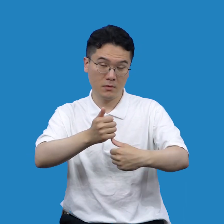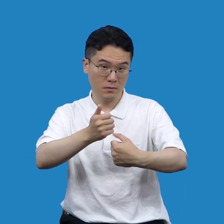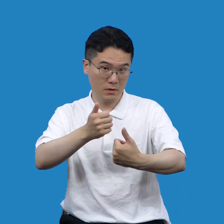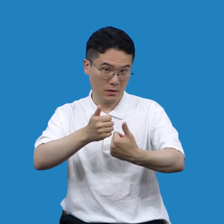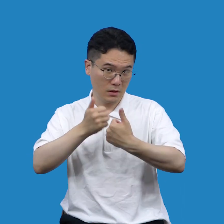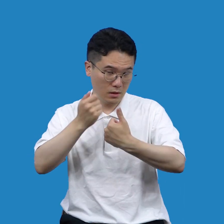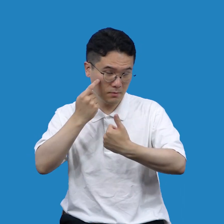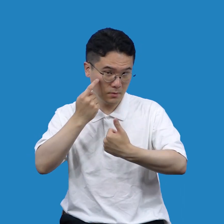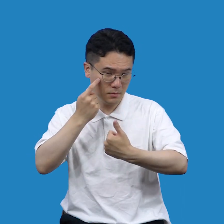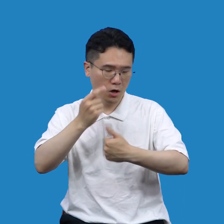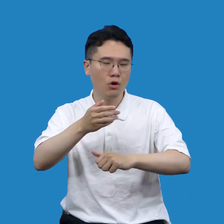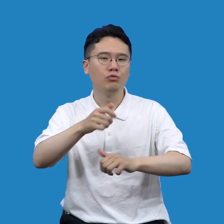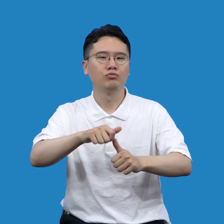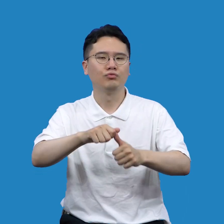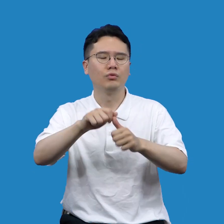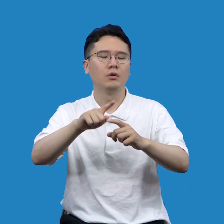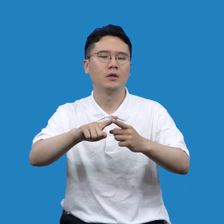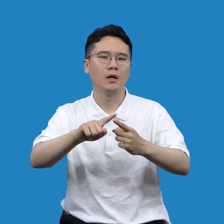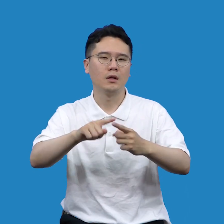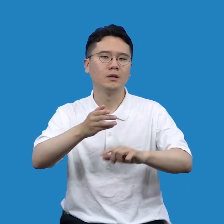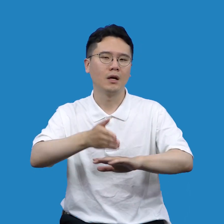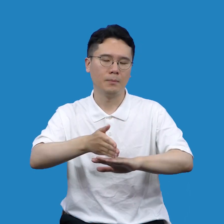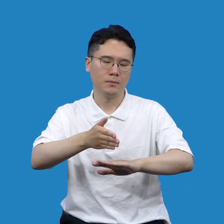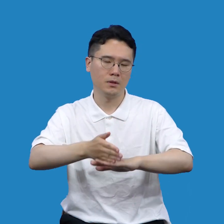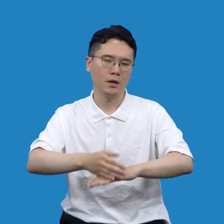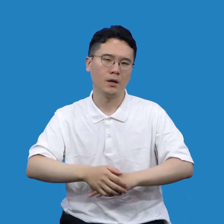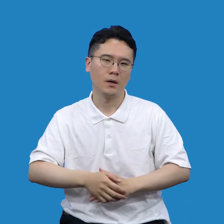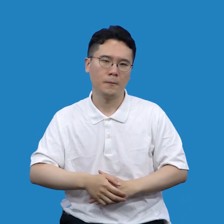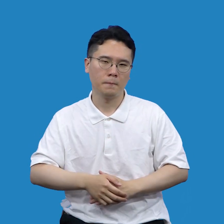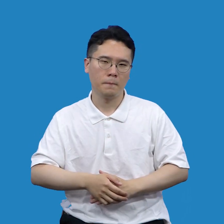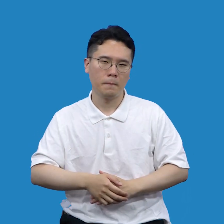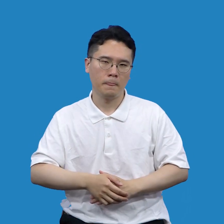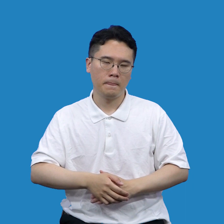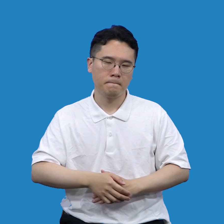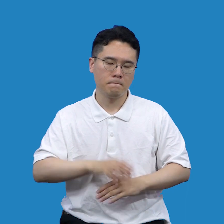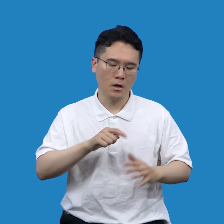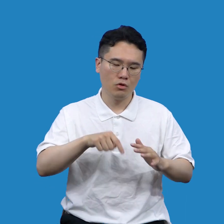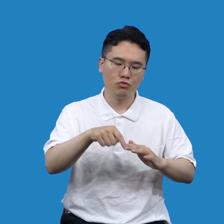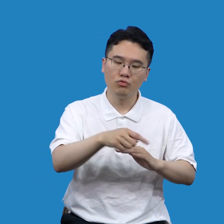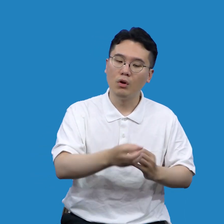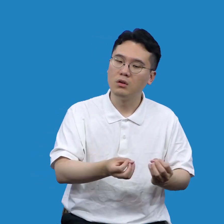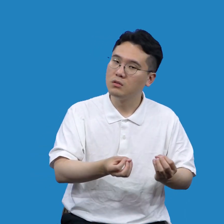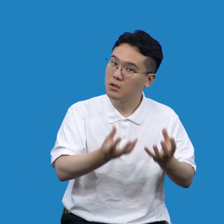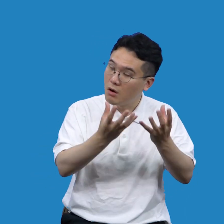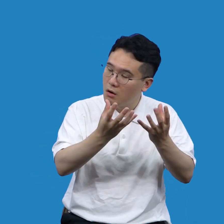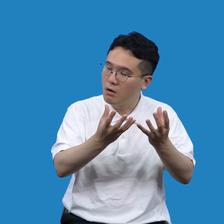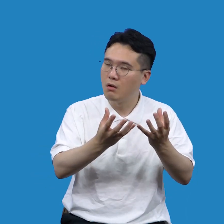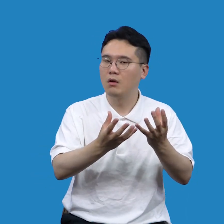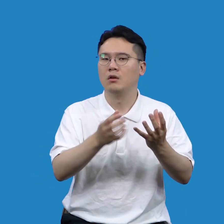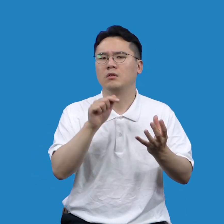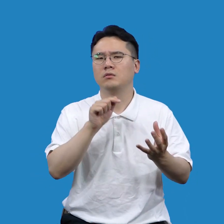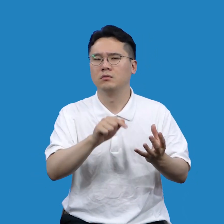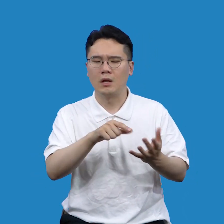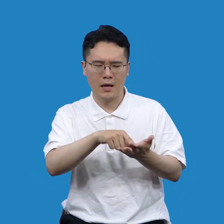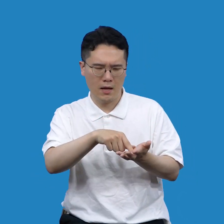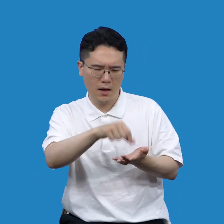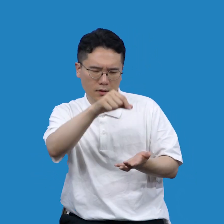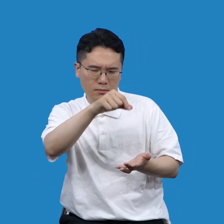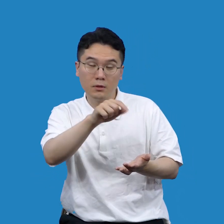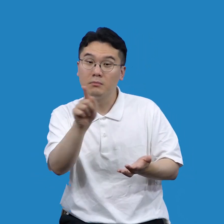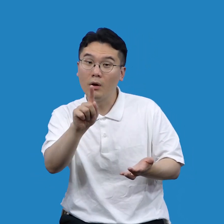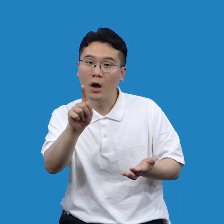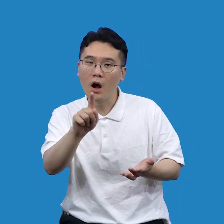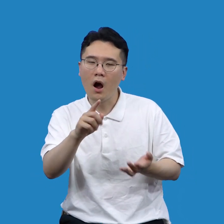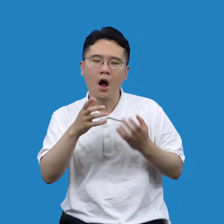감사. 네, 구약의 유월절 절기의 핵심에 있었던 것은 어린 양의